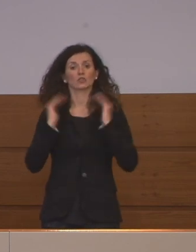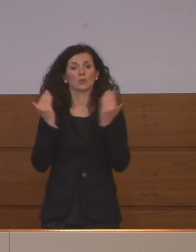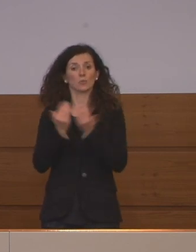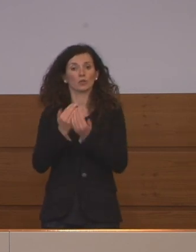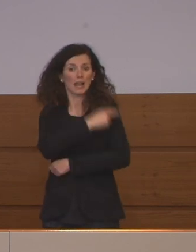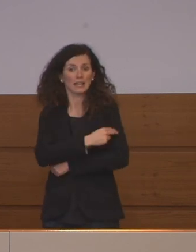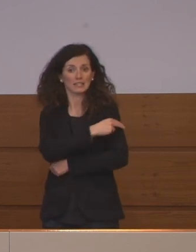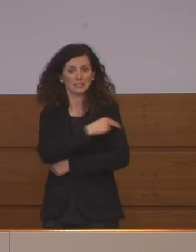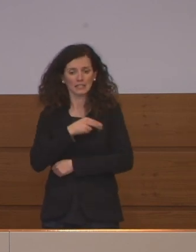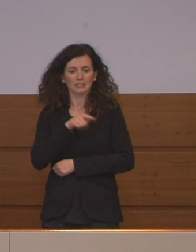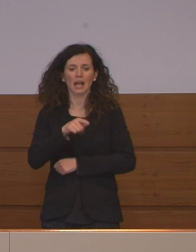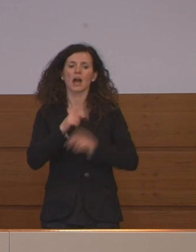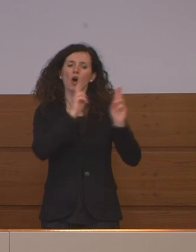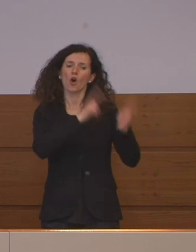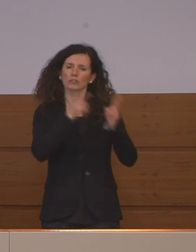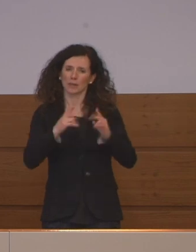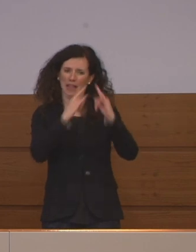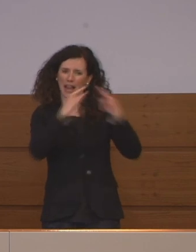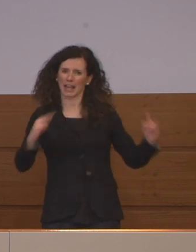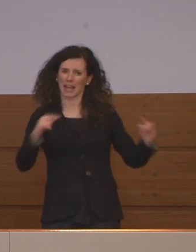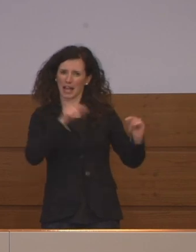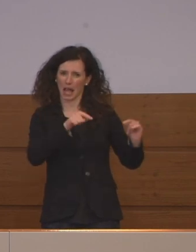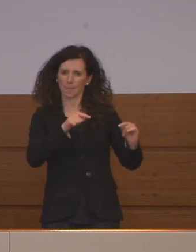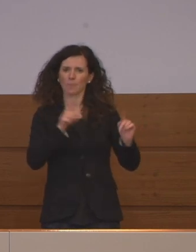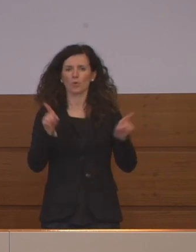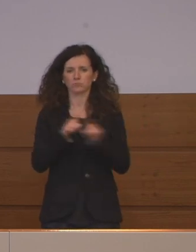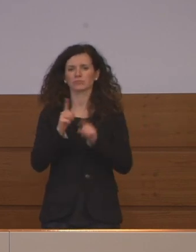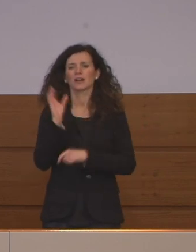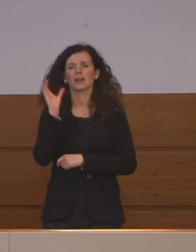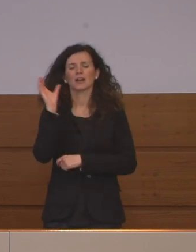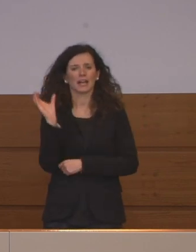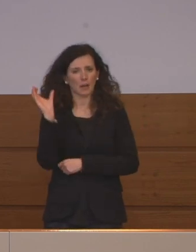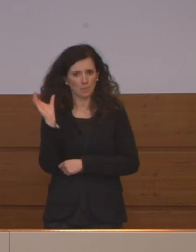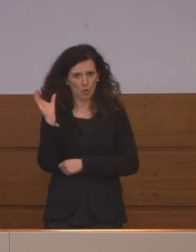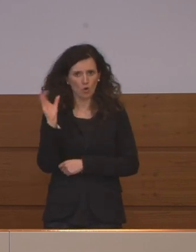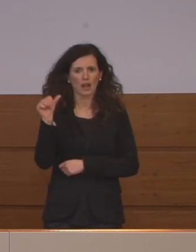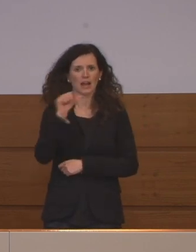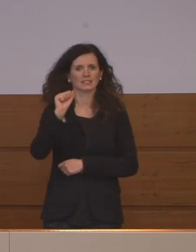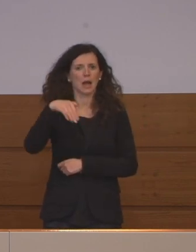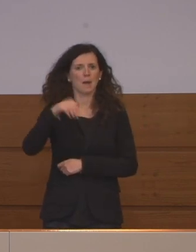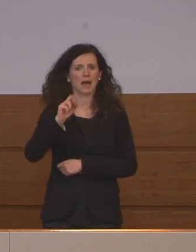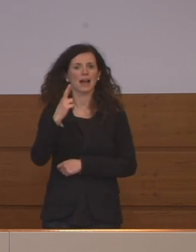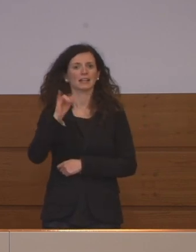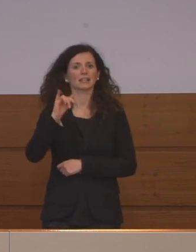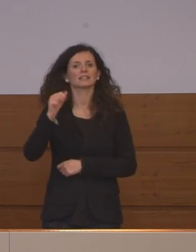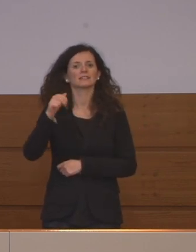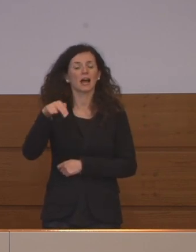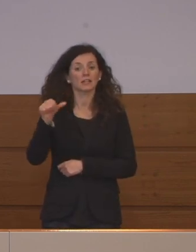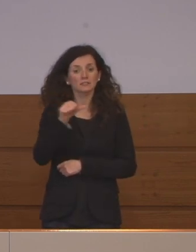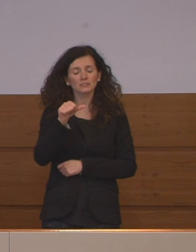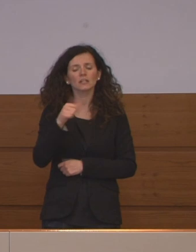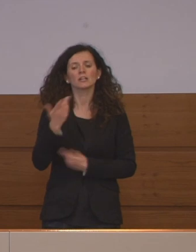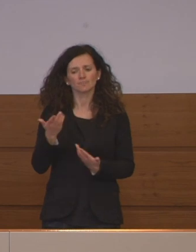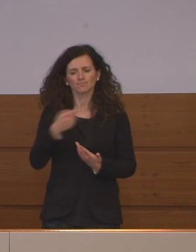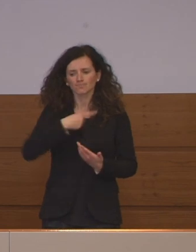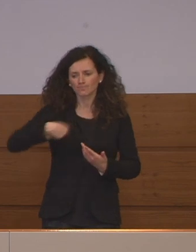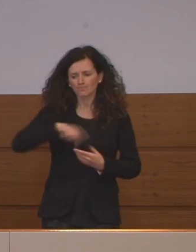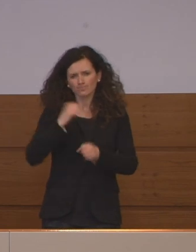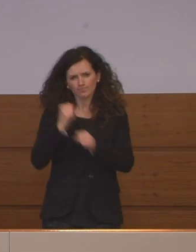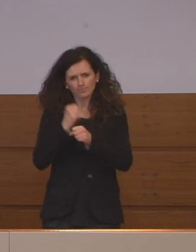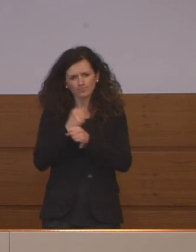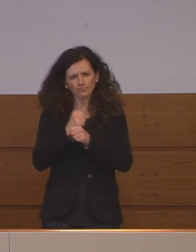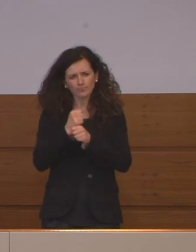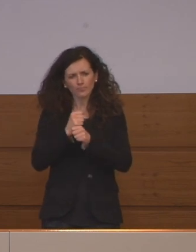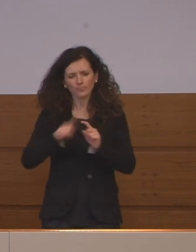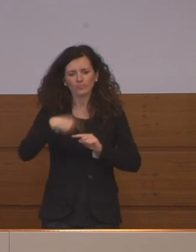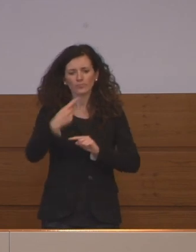quindi gli ospedali da campo come quello americano che ha raggiunto cremona il samaritans stiamo già lavorando per l'arrivo entro i prossimi tre